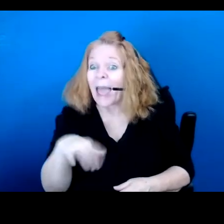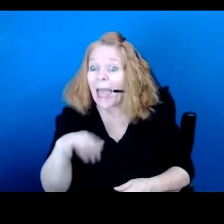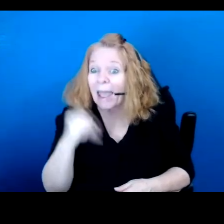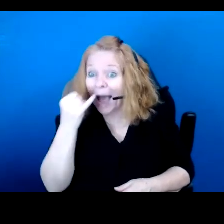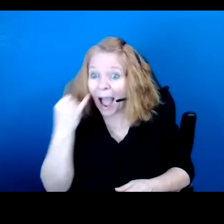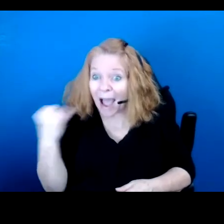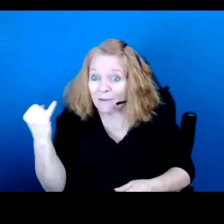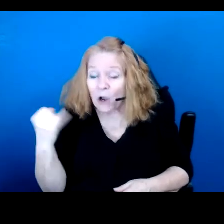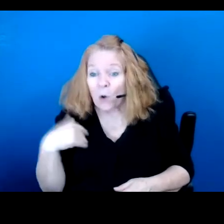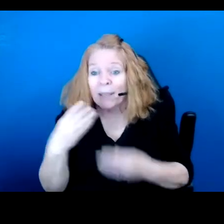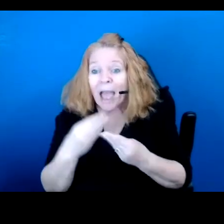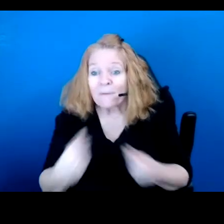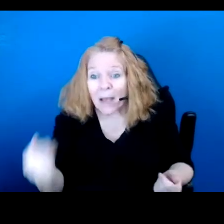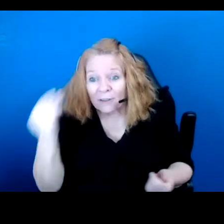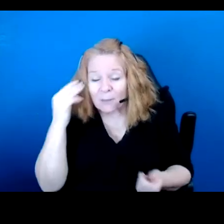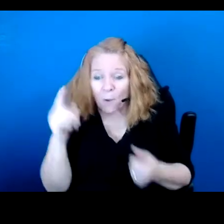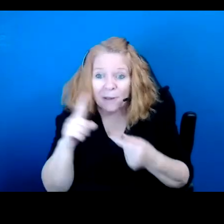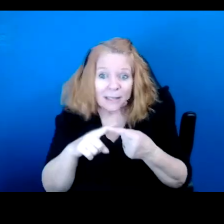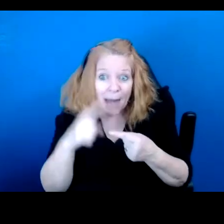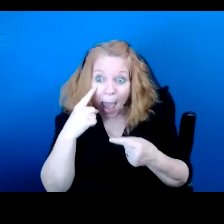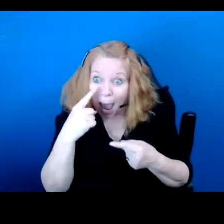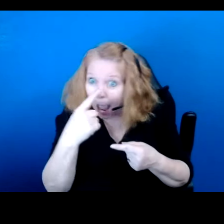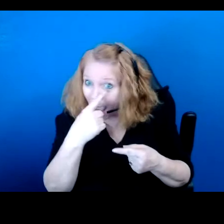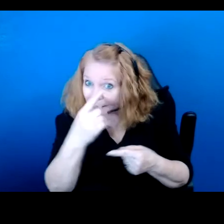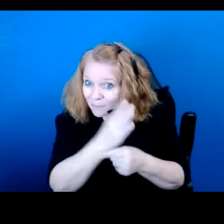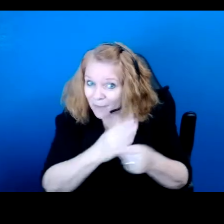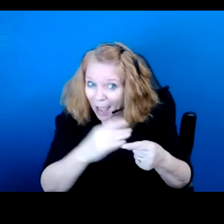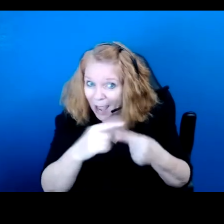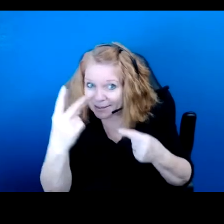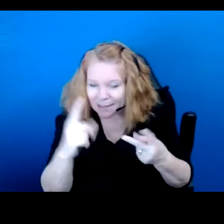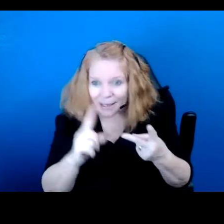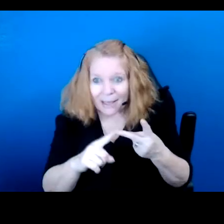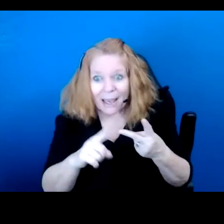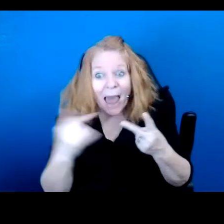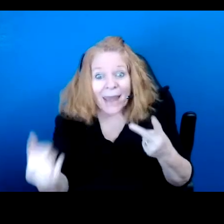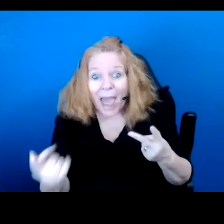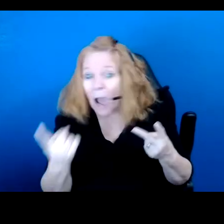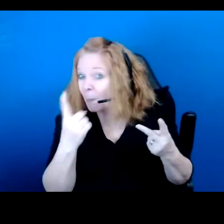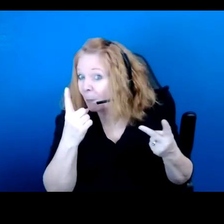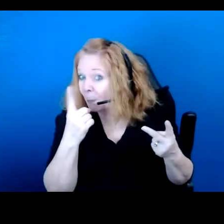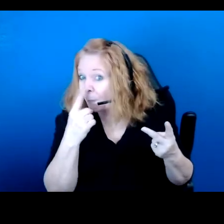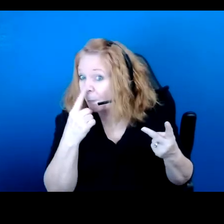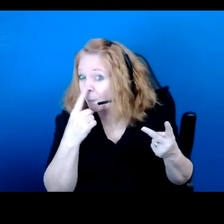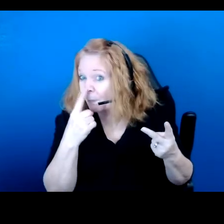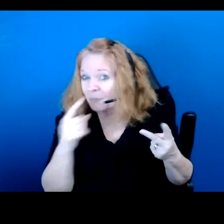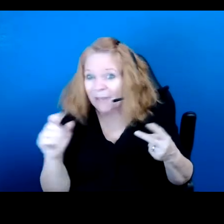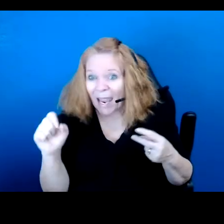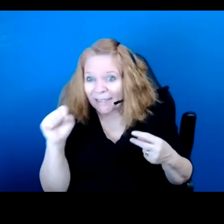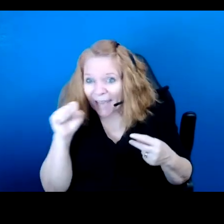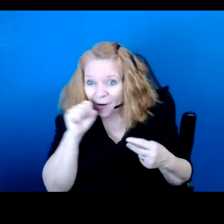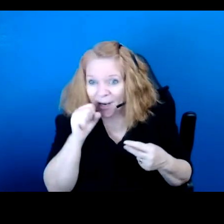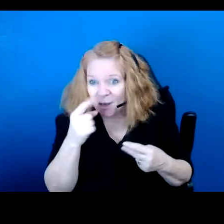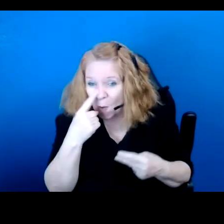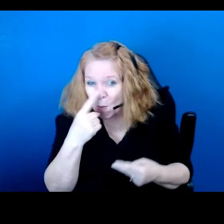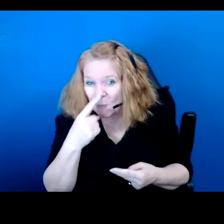ven ahora ya tenemos los ojos de morrison y ahora